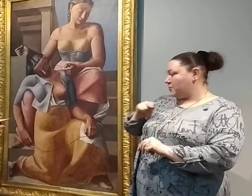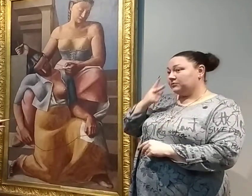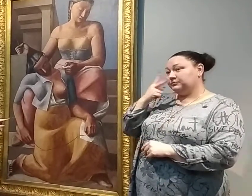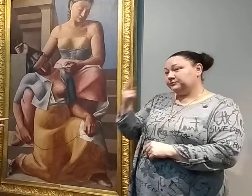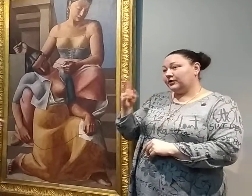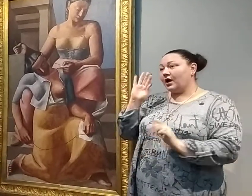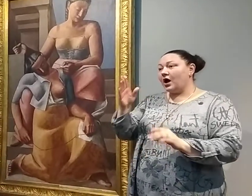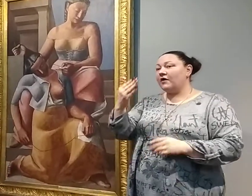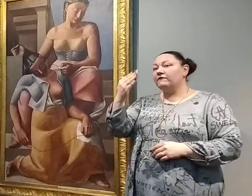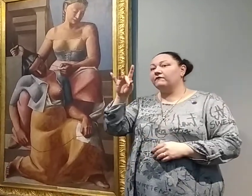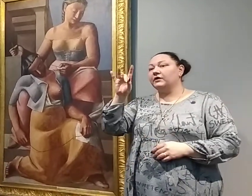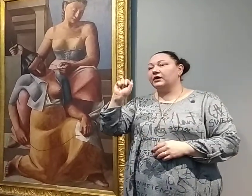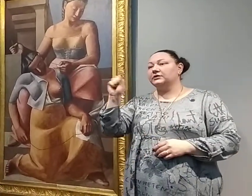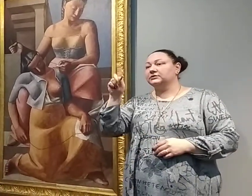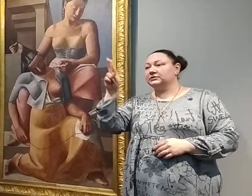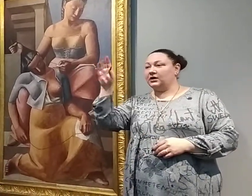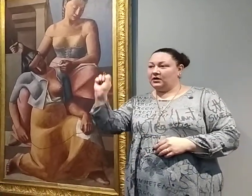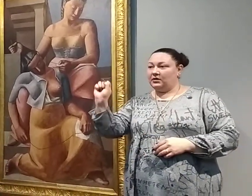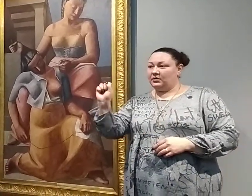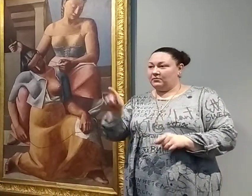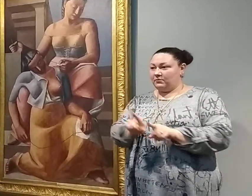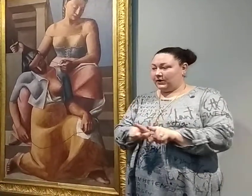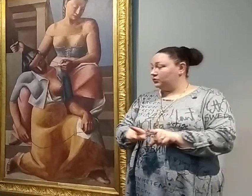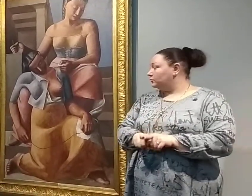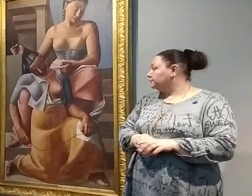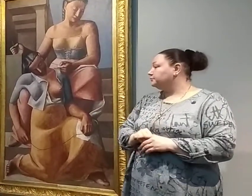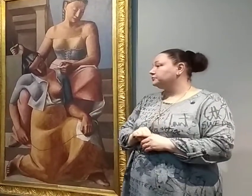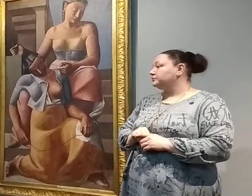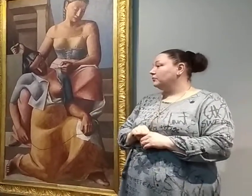работа напоминает фреску, даже может быть икону. Но здесь есть